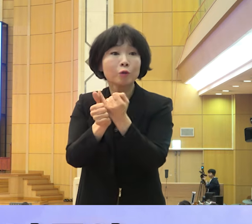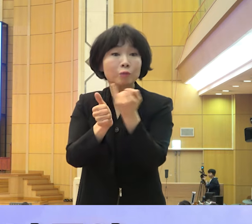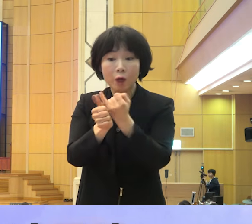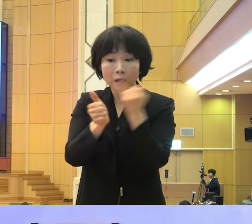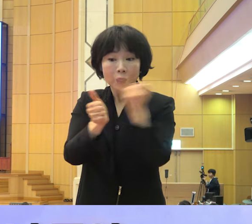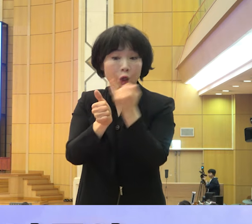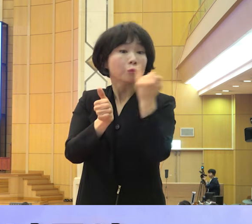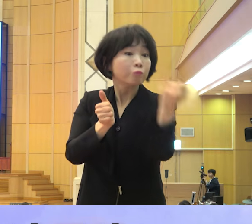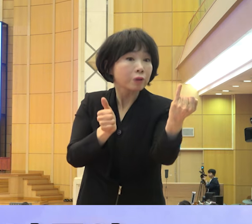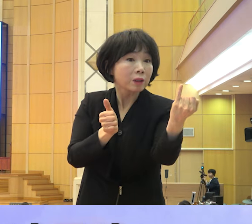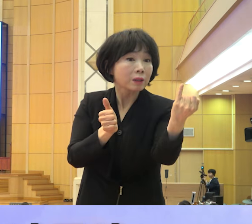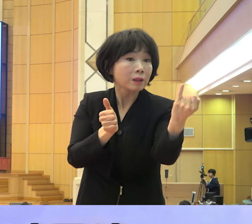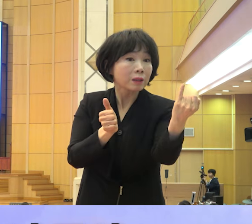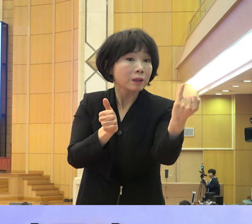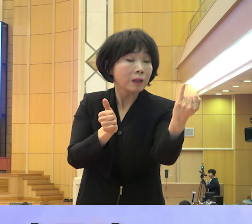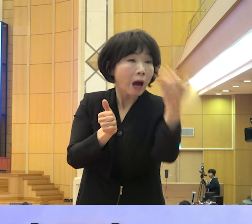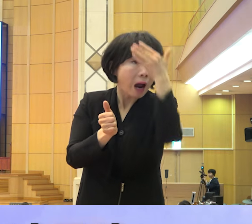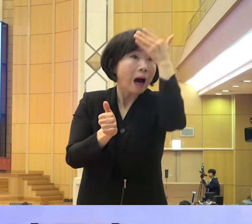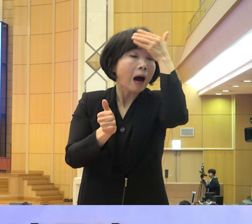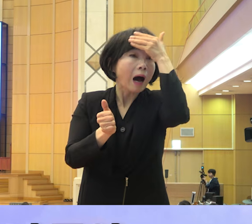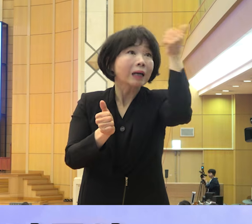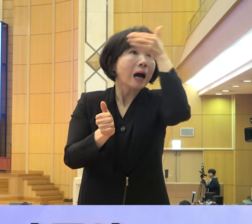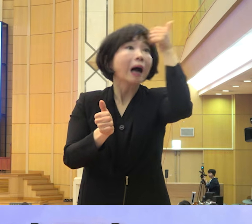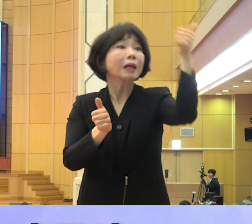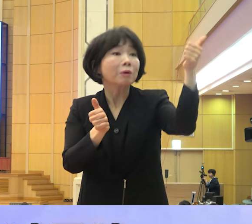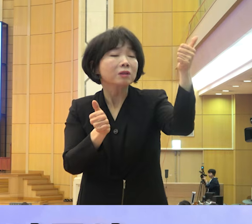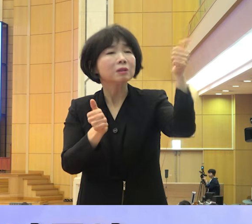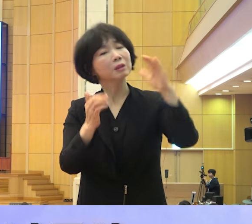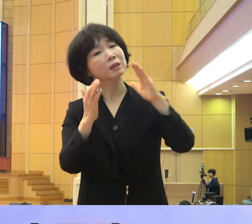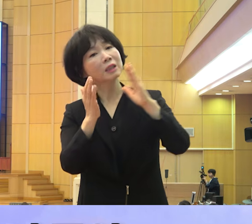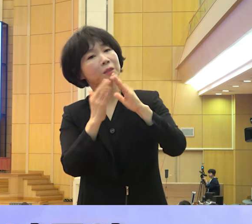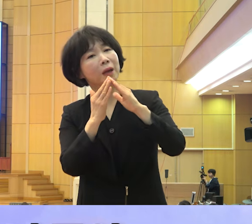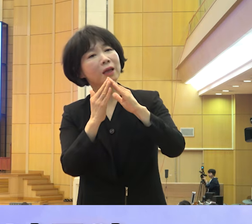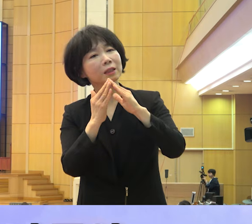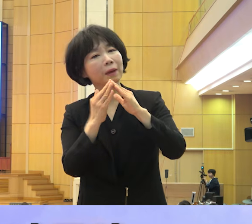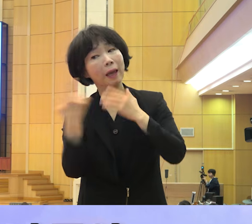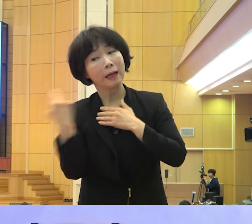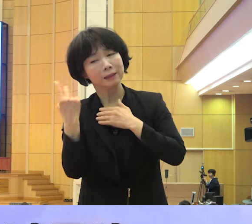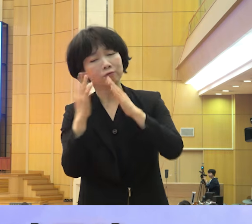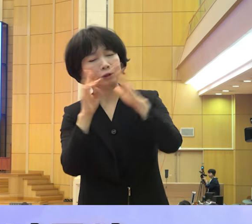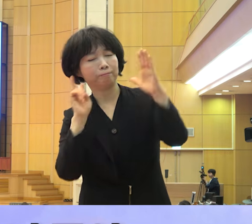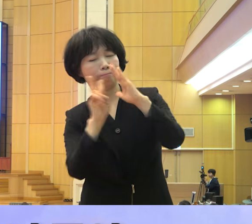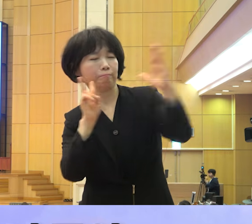외할아버지죠. 외조부님을 찾아 뵈었는데